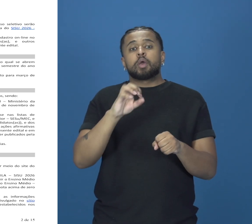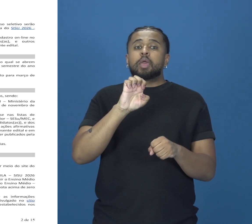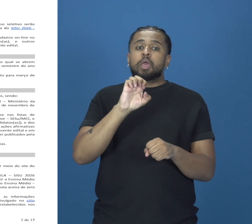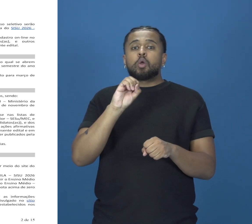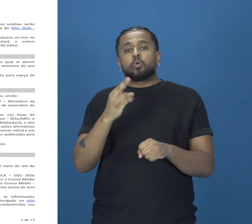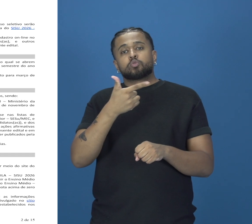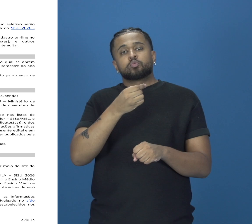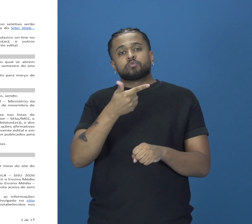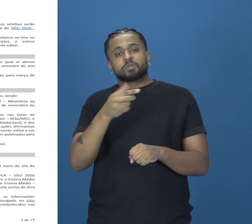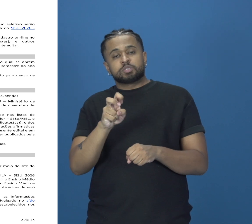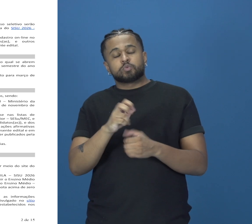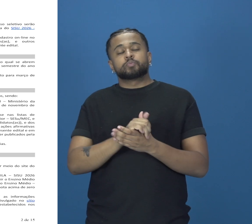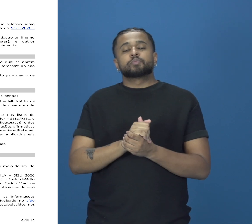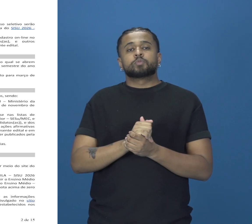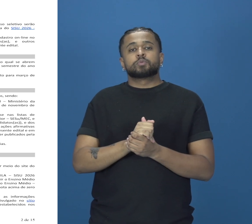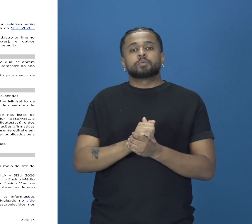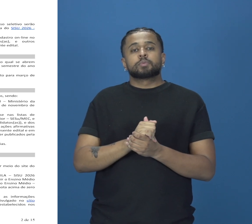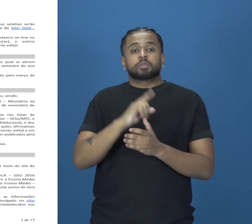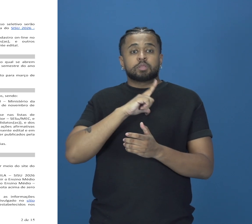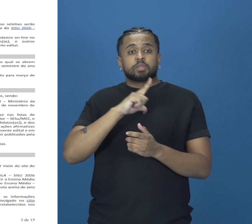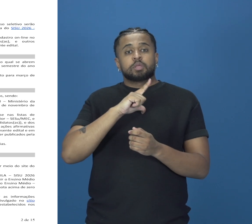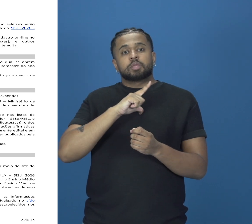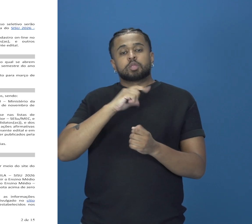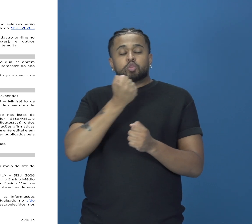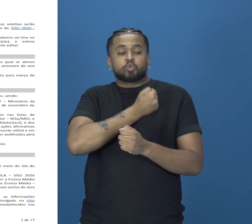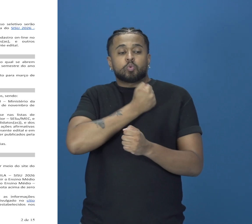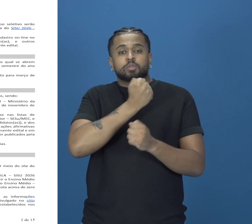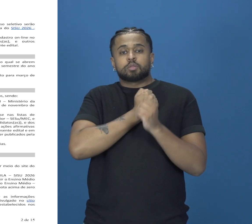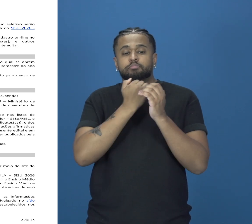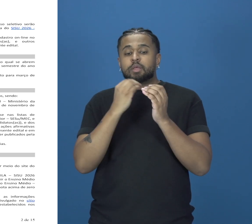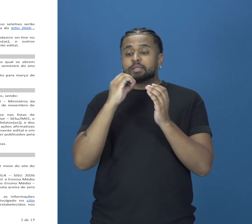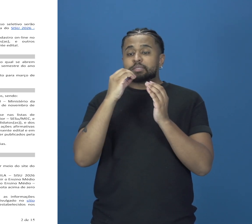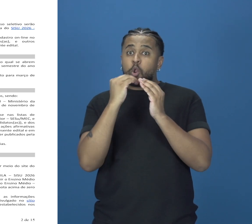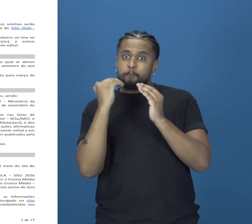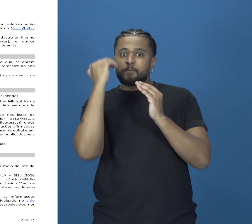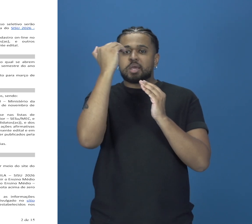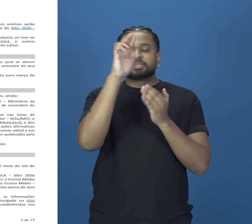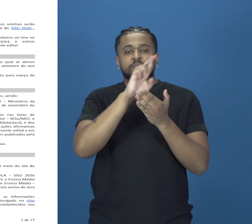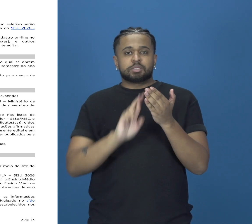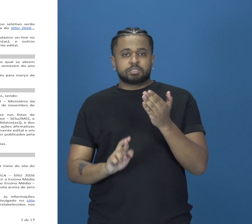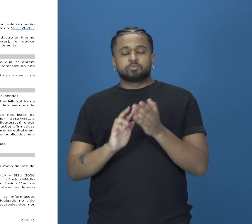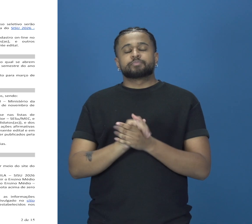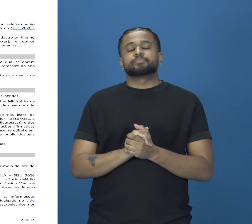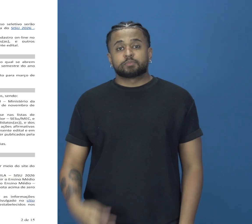ou 2025 e que tenham obtido nota acima de 0 na prova de redação.